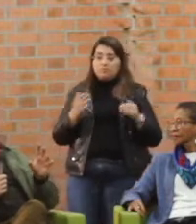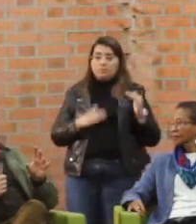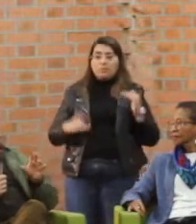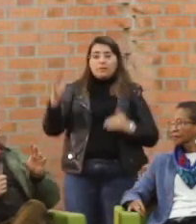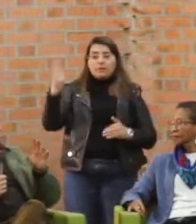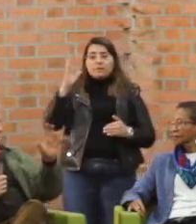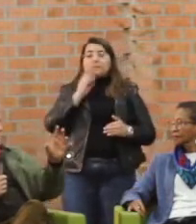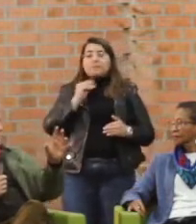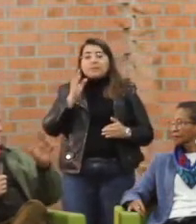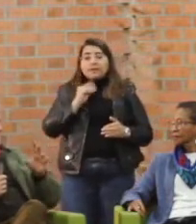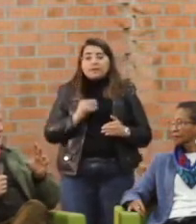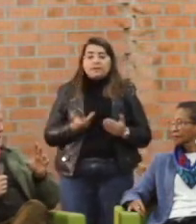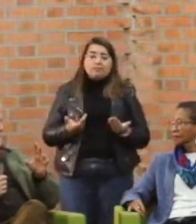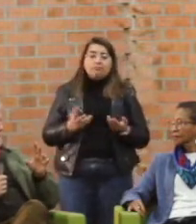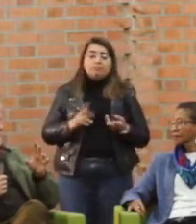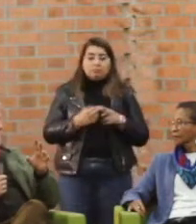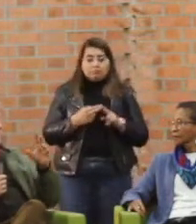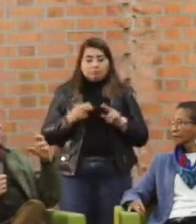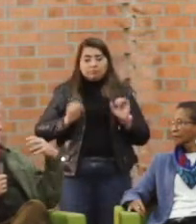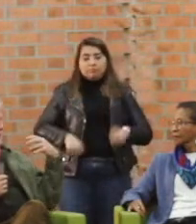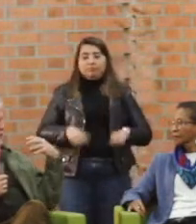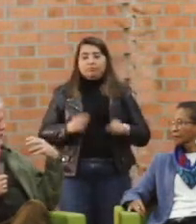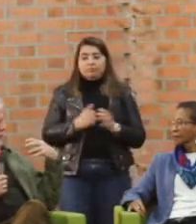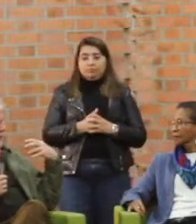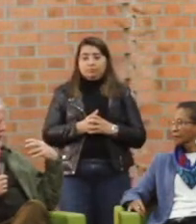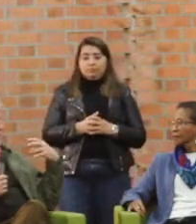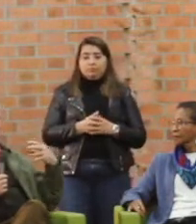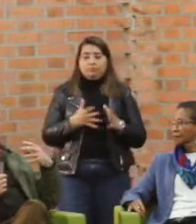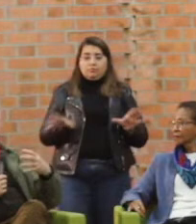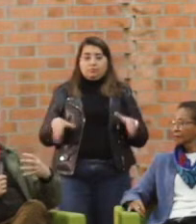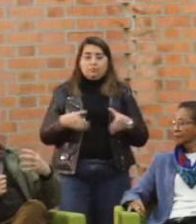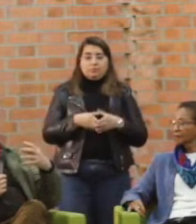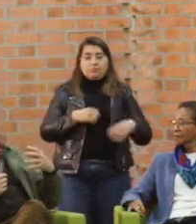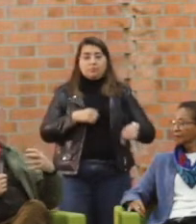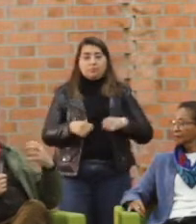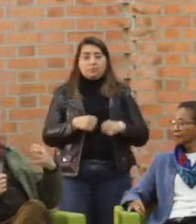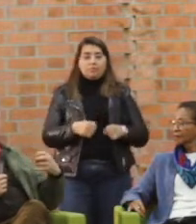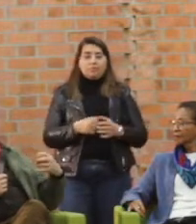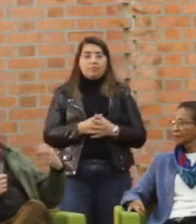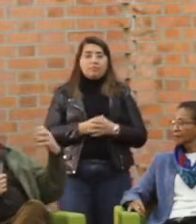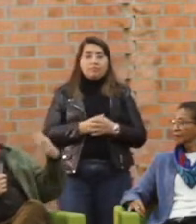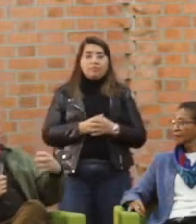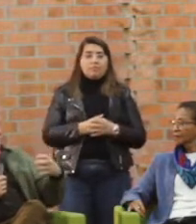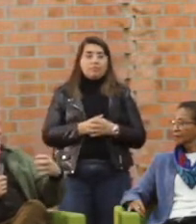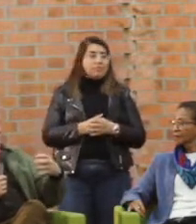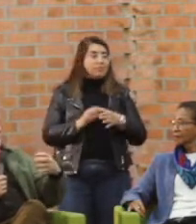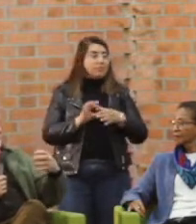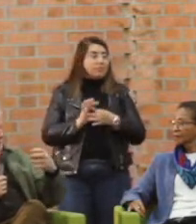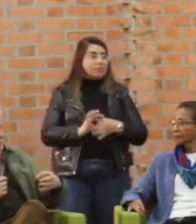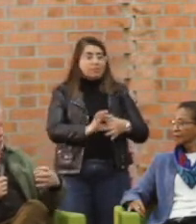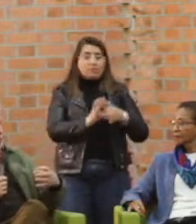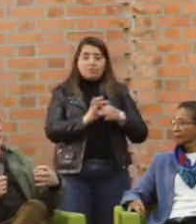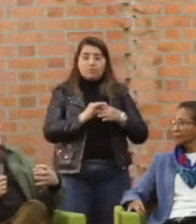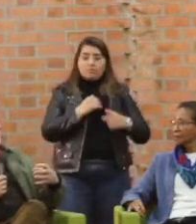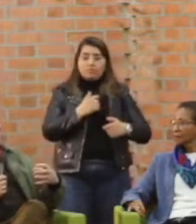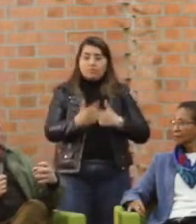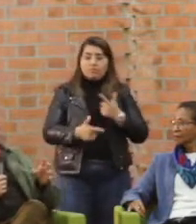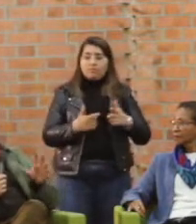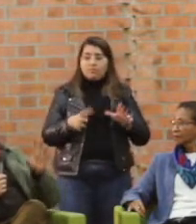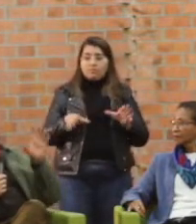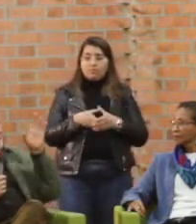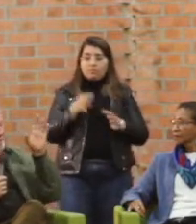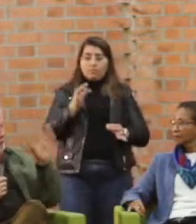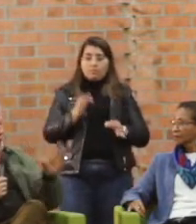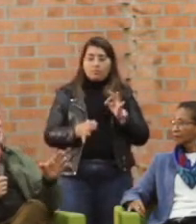a la cual debíamos mirar más que la experiencia norteamericana creo que la experiencia norteamericana de tratar de avanzar por triunfo